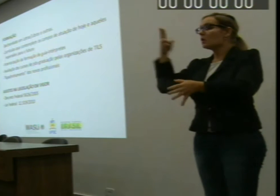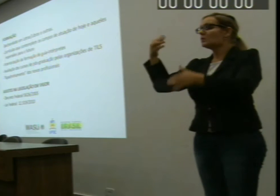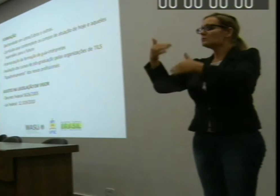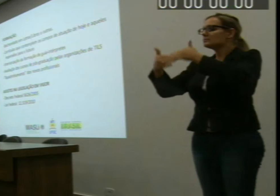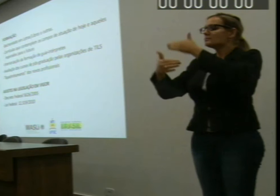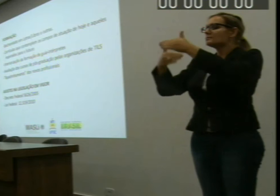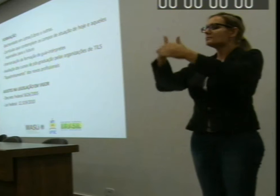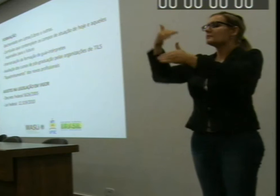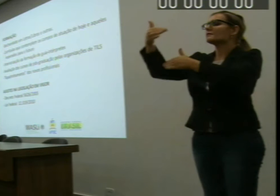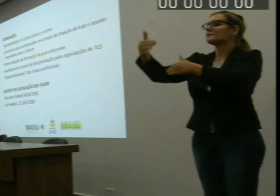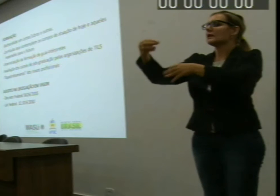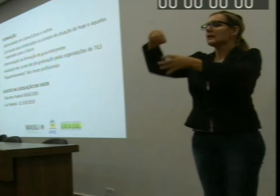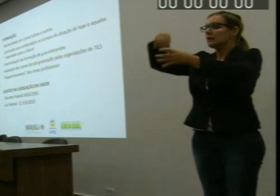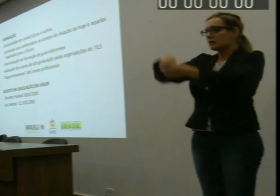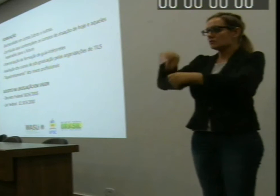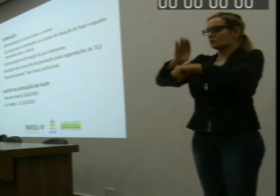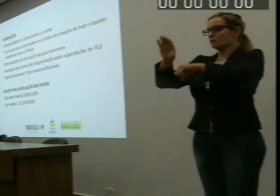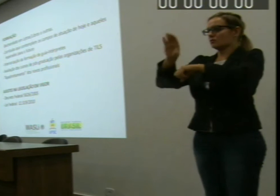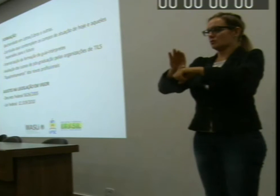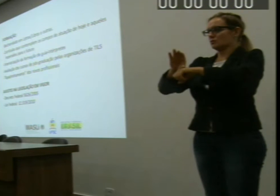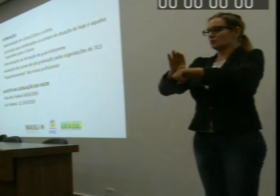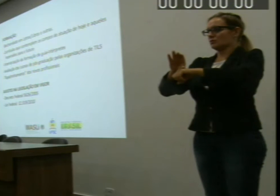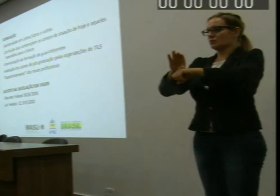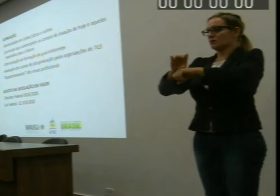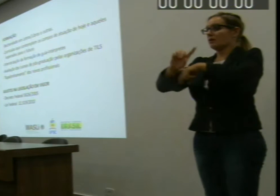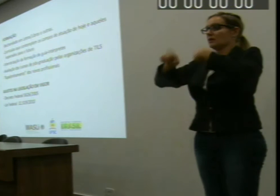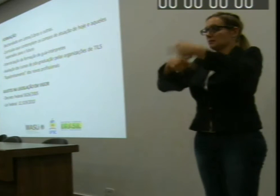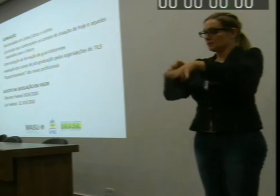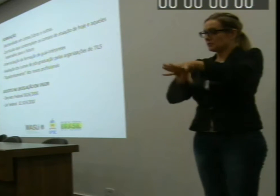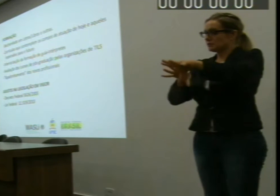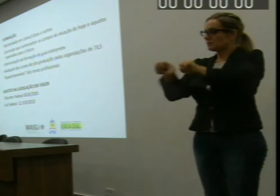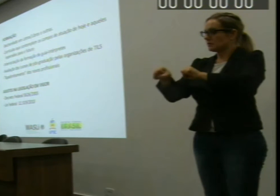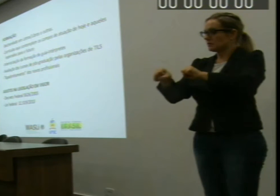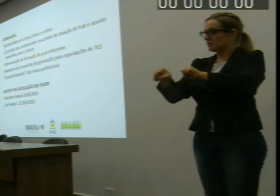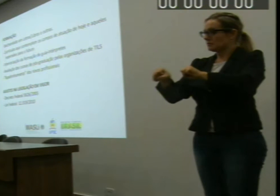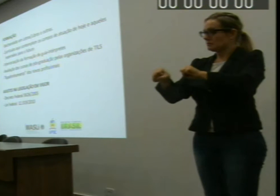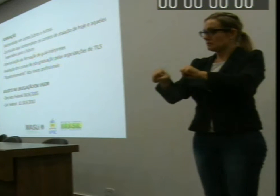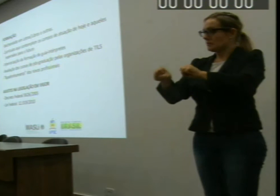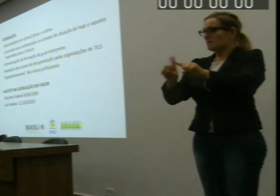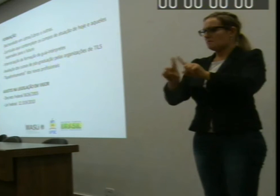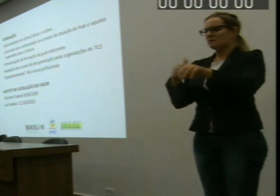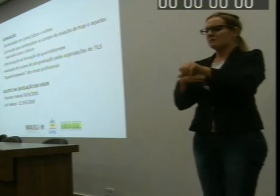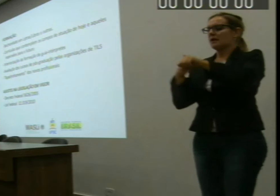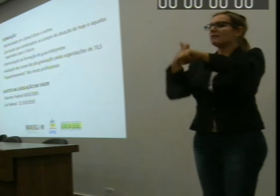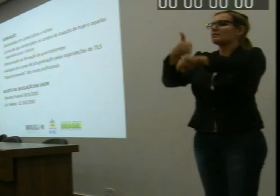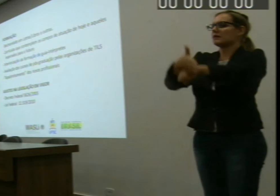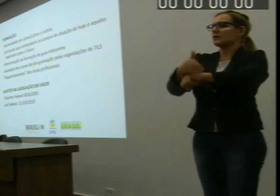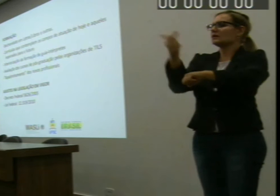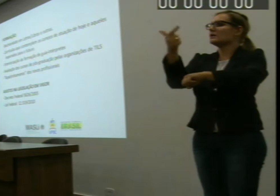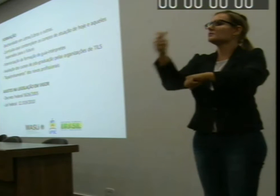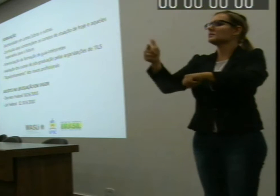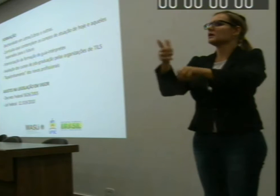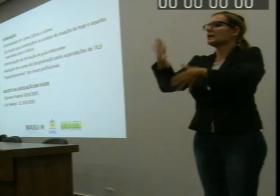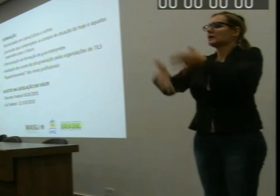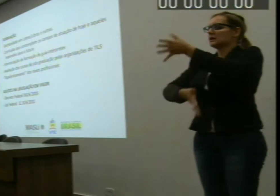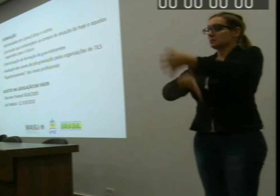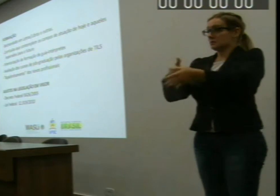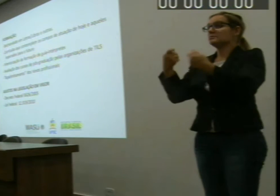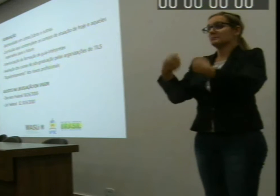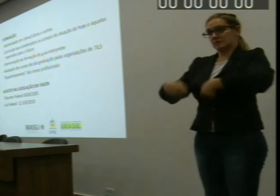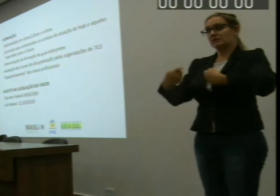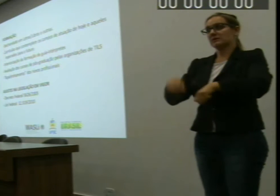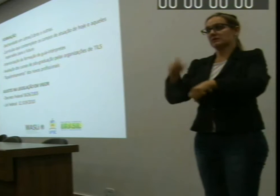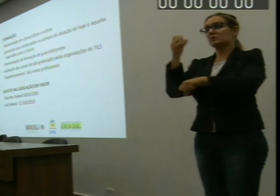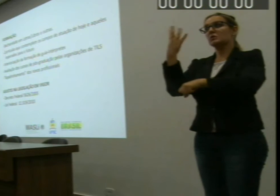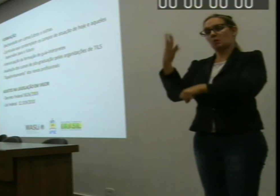e ao final de 4 anos poderem se formar para entrar sem saber libras é necessário 4 anos agora se já sabe